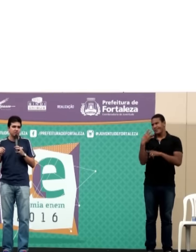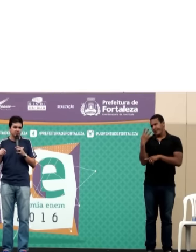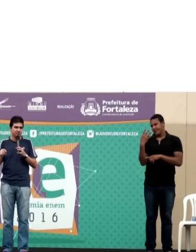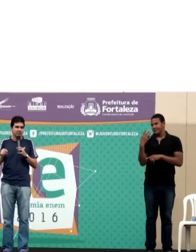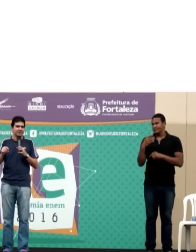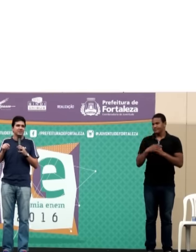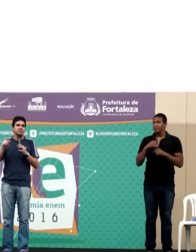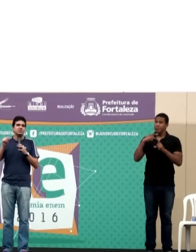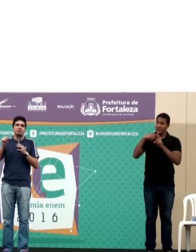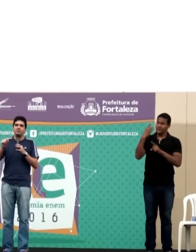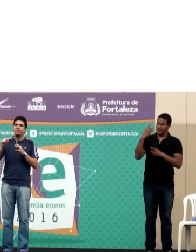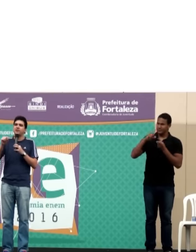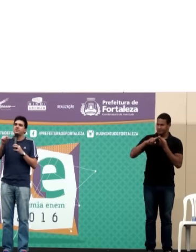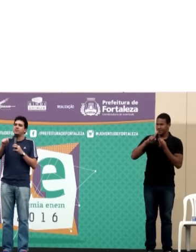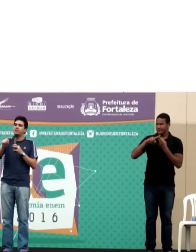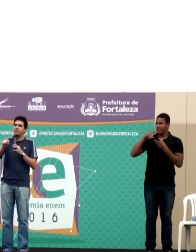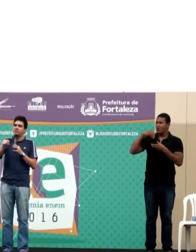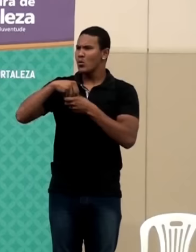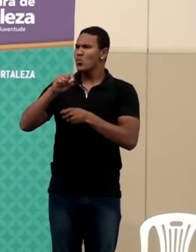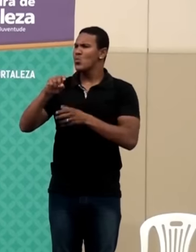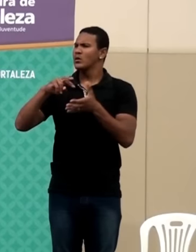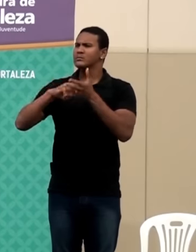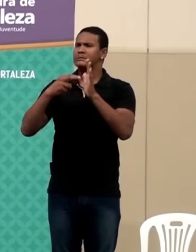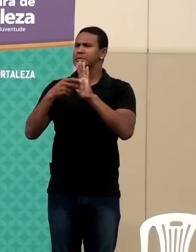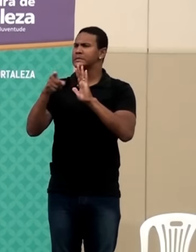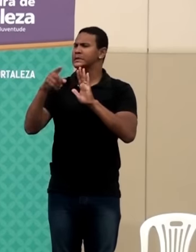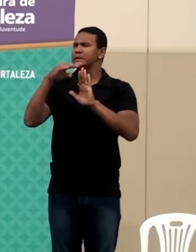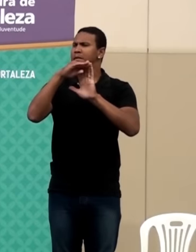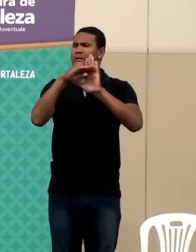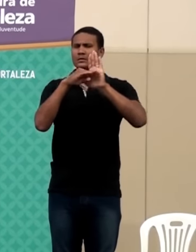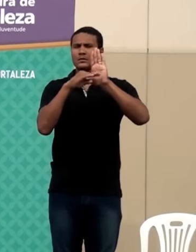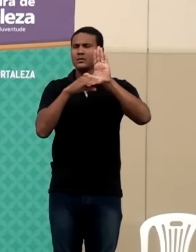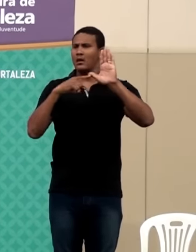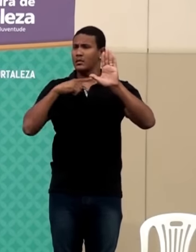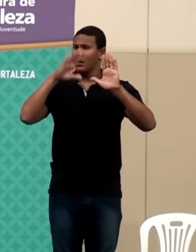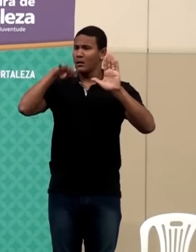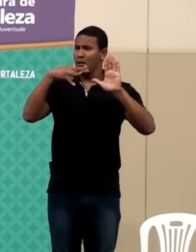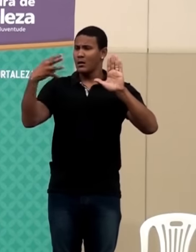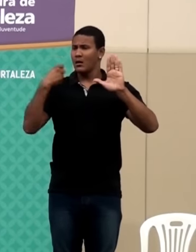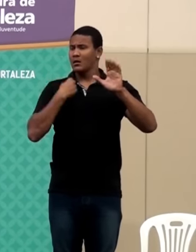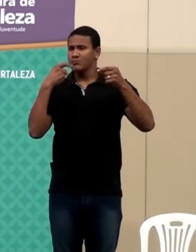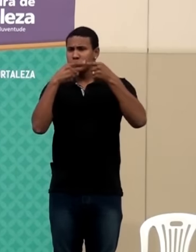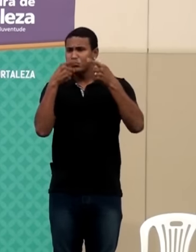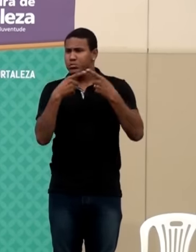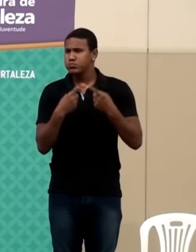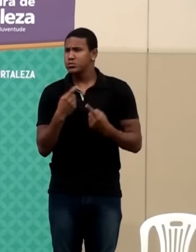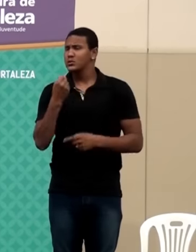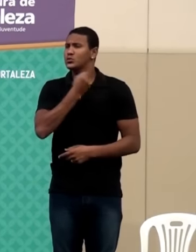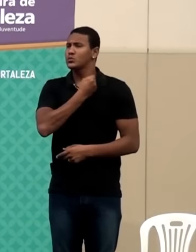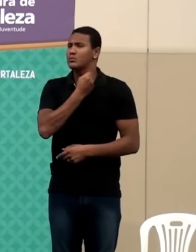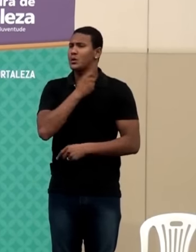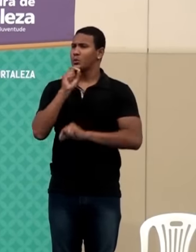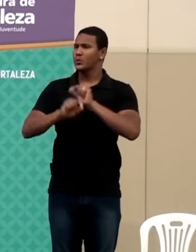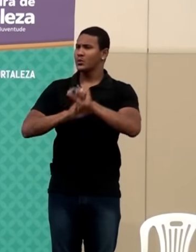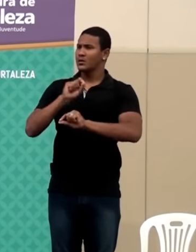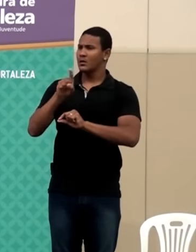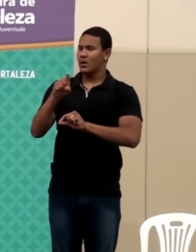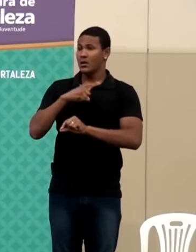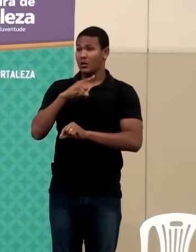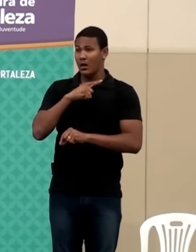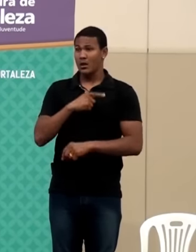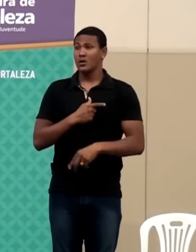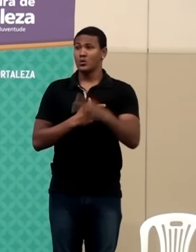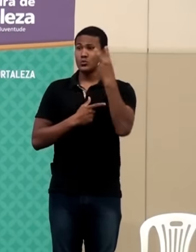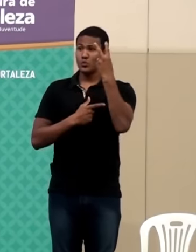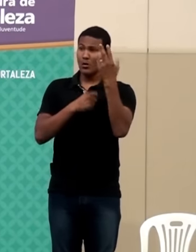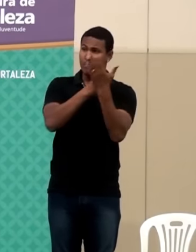significa isso aí? Significa dizer que esses elementos, eles podem formar duas bases, ou o